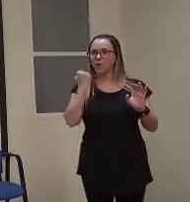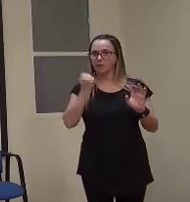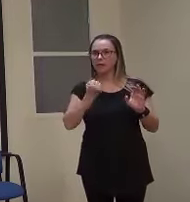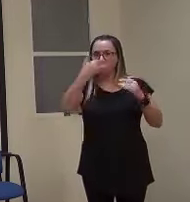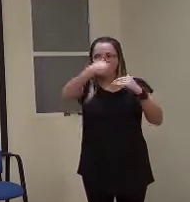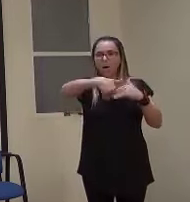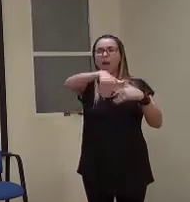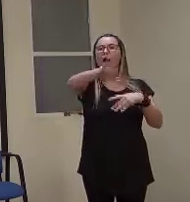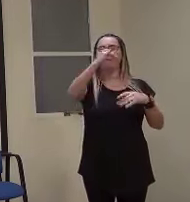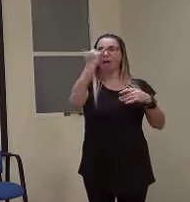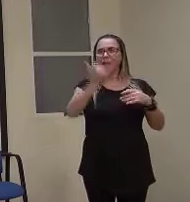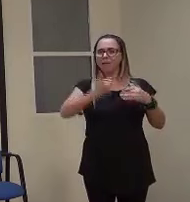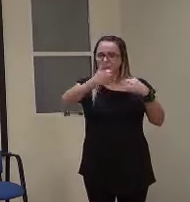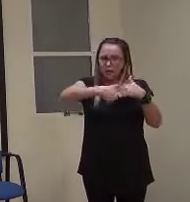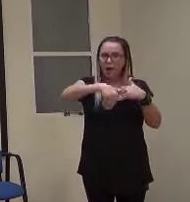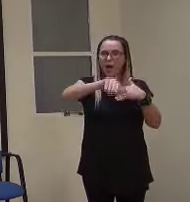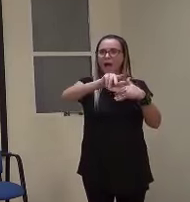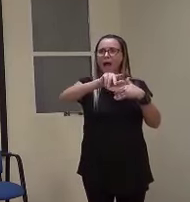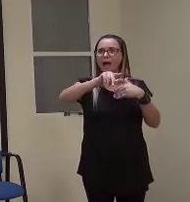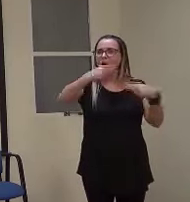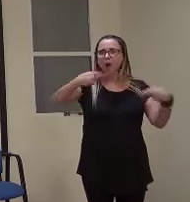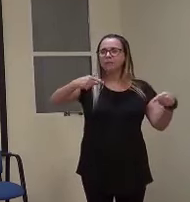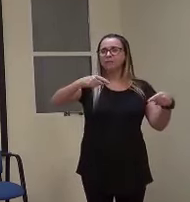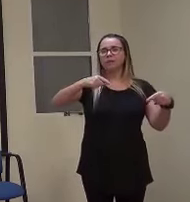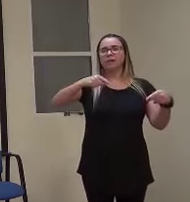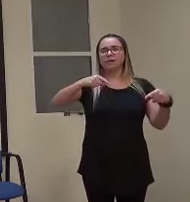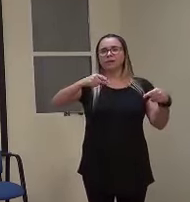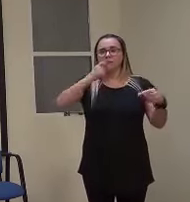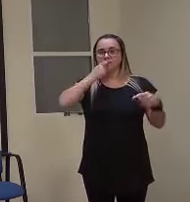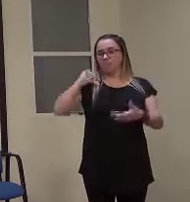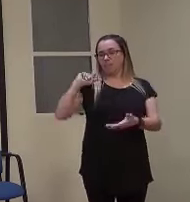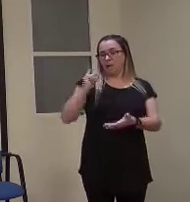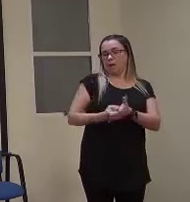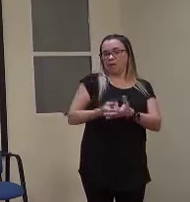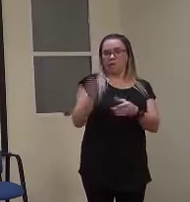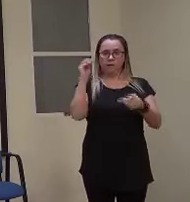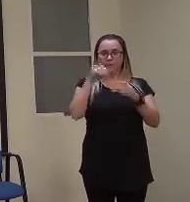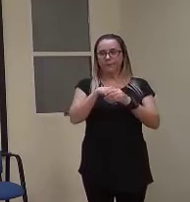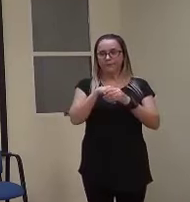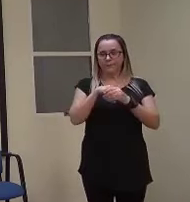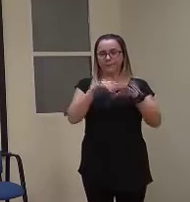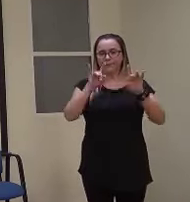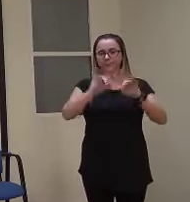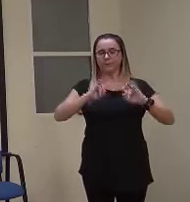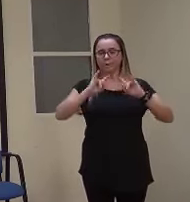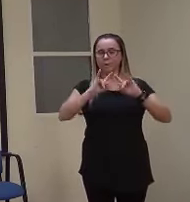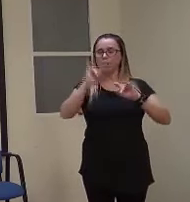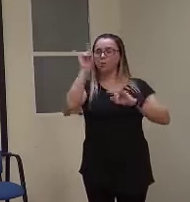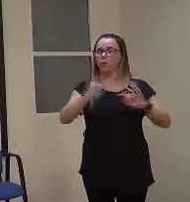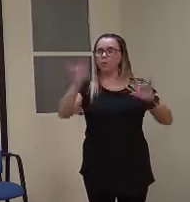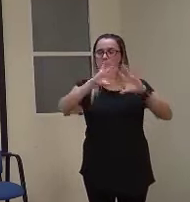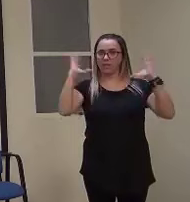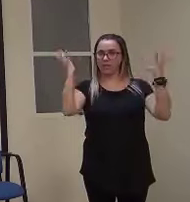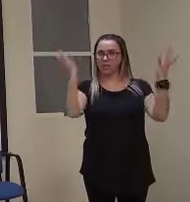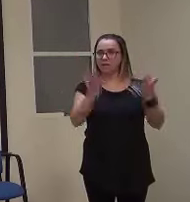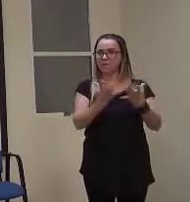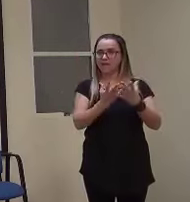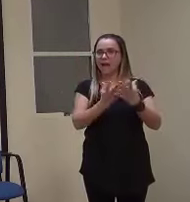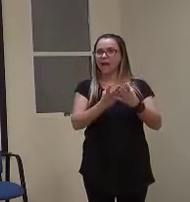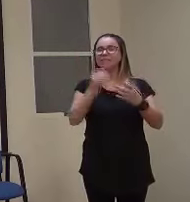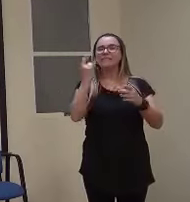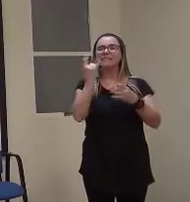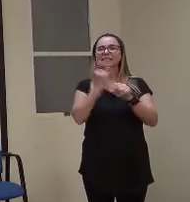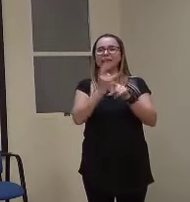ocurrir siempre que el mandato de inclusión universal va a drenar por algunos